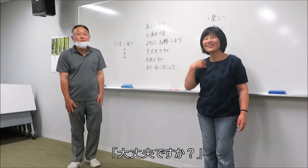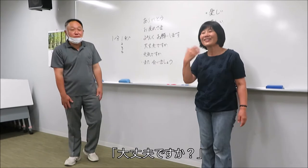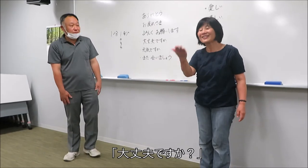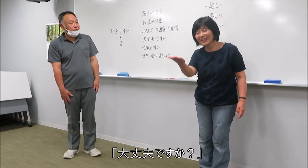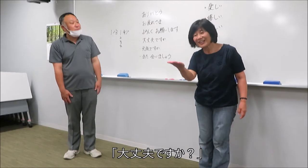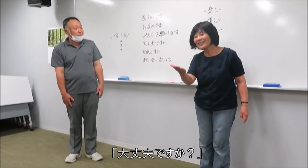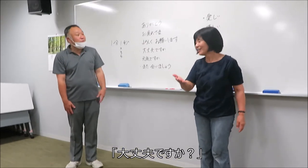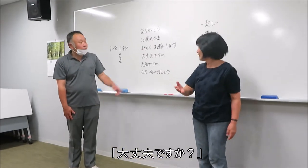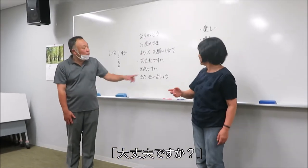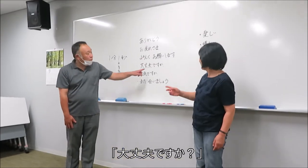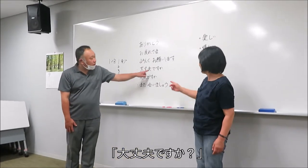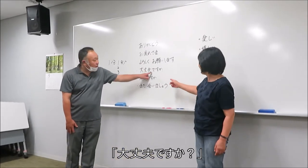か。